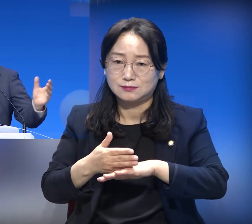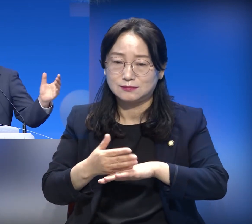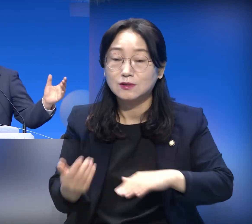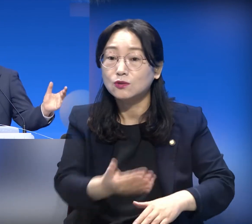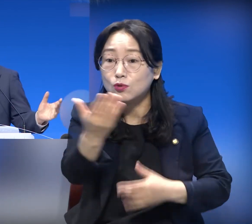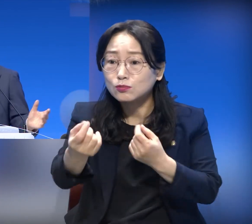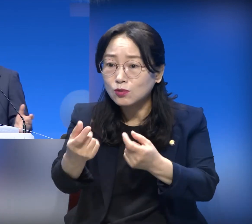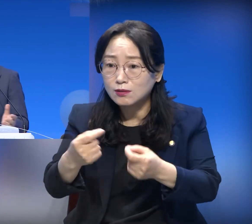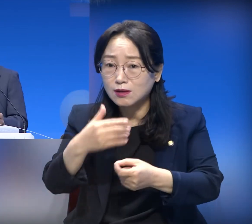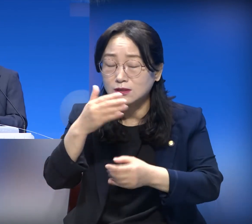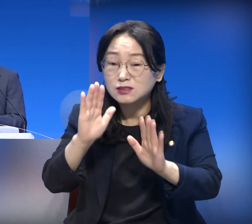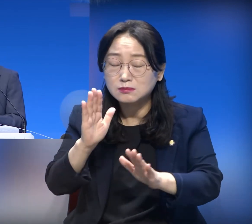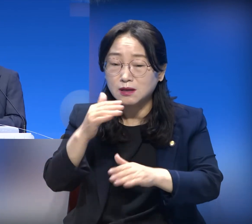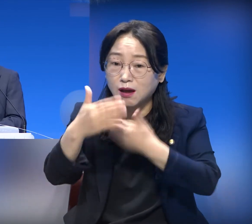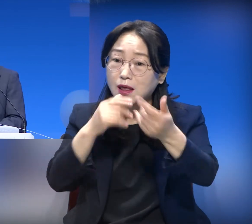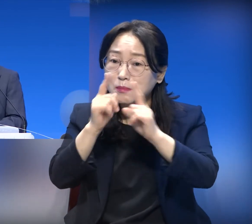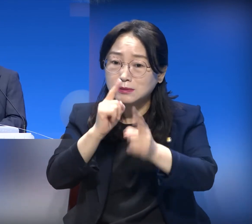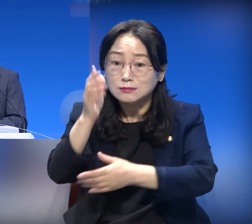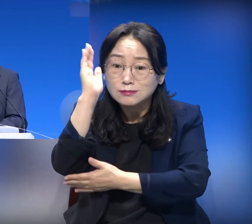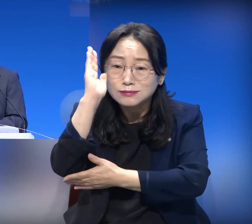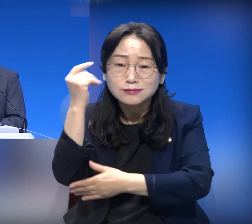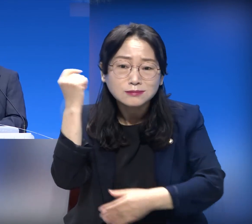여러분, 말씀의 홍수 속에 살면서